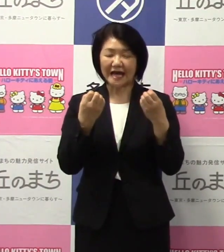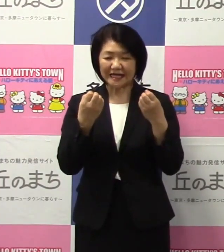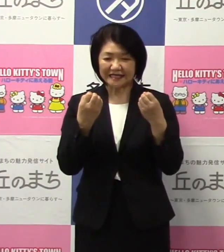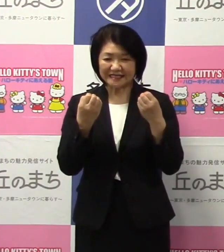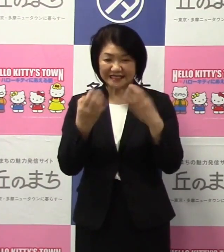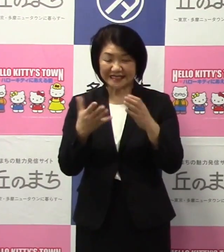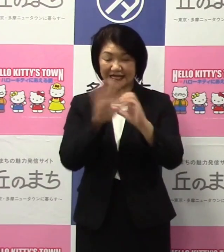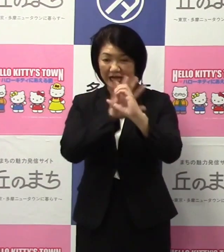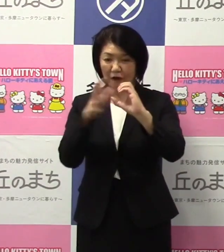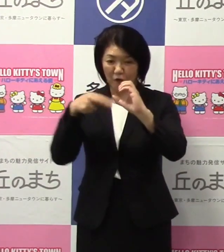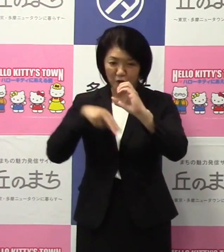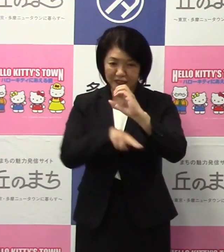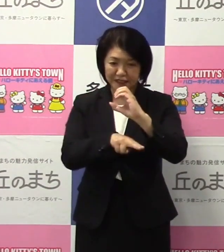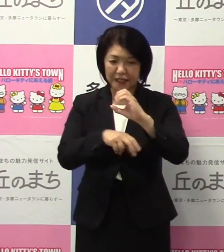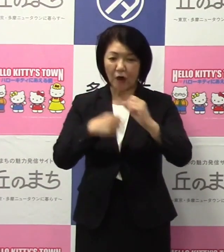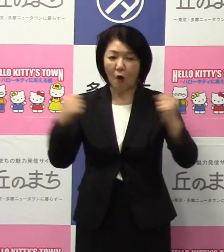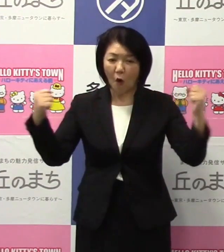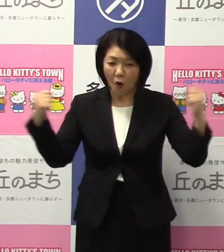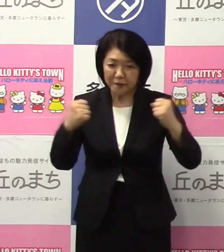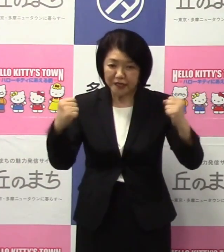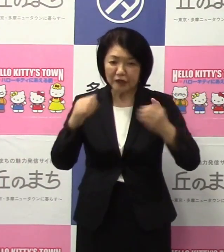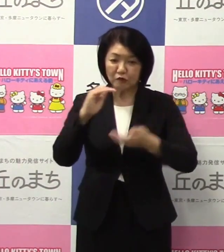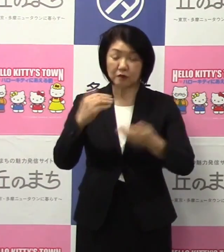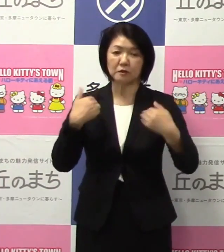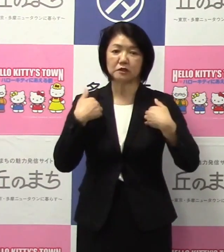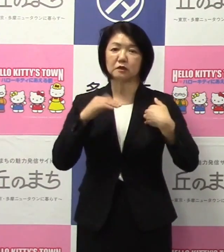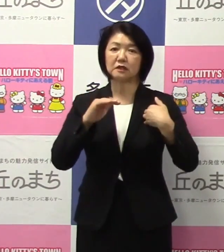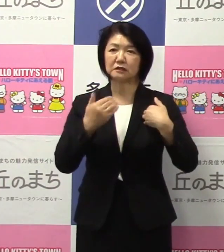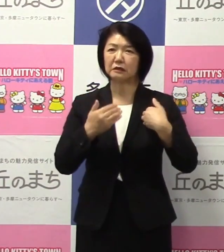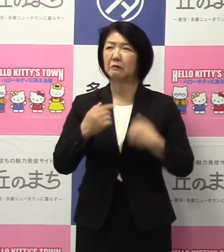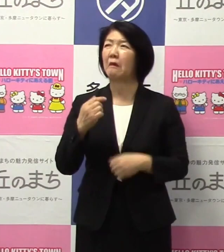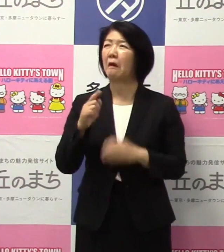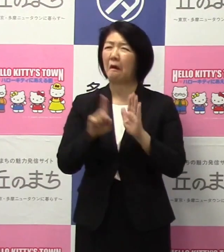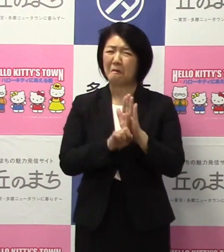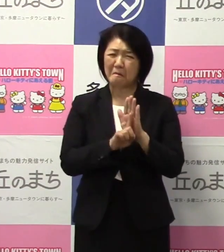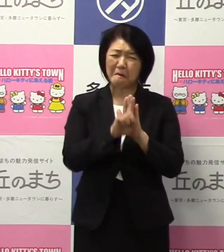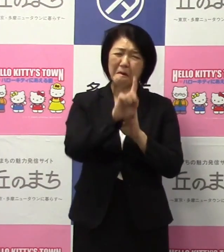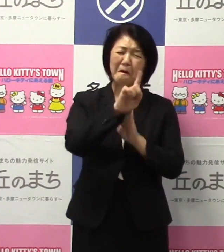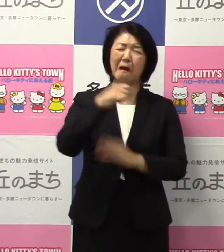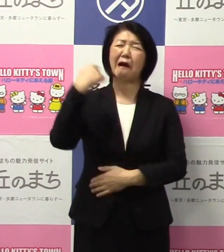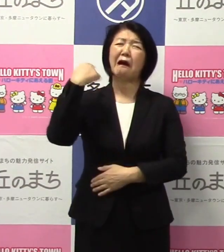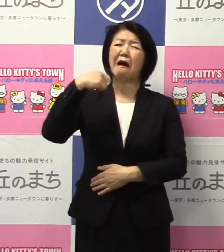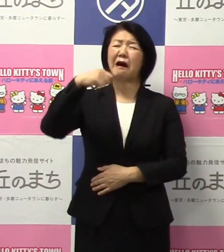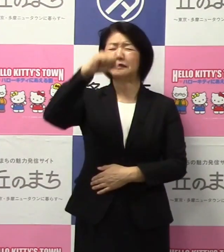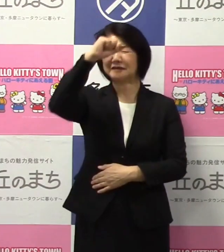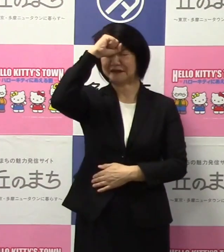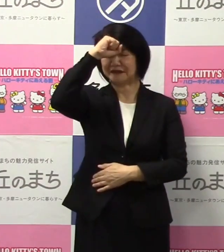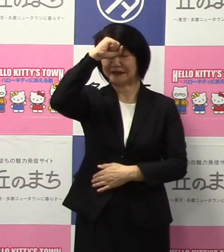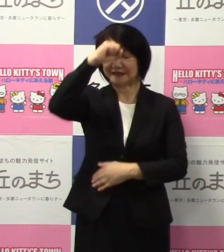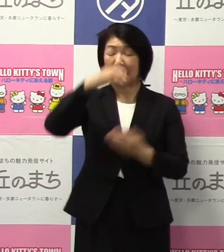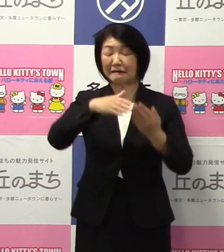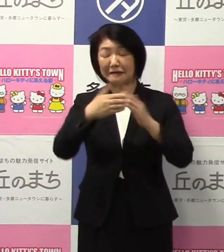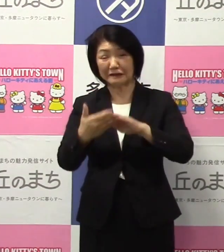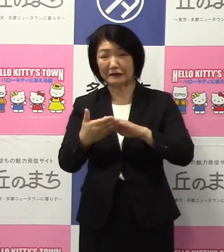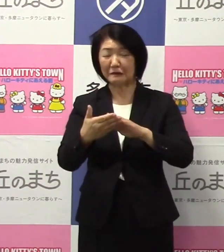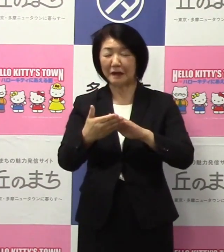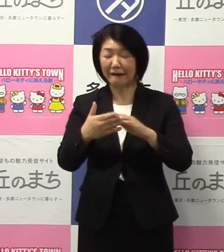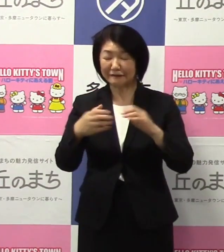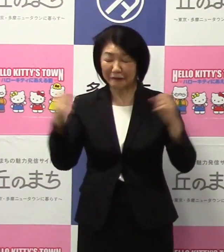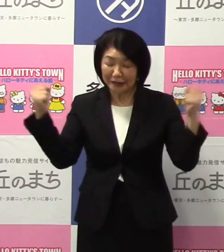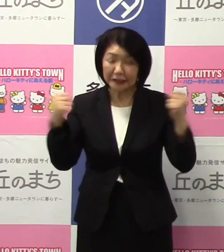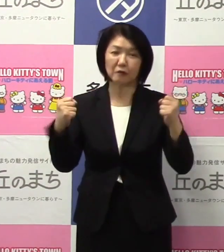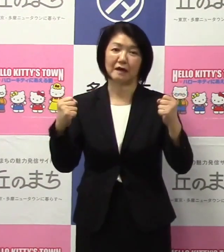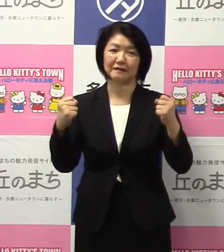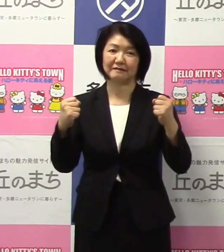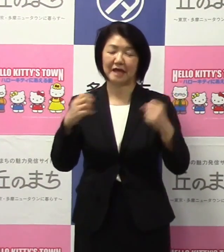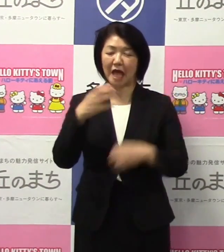も必要ですが、猛暑が続く限り熱中症リスクの方が圧倒的に高い。水